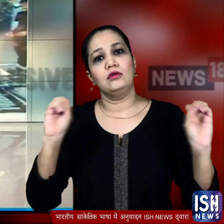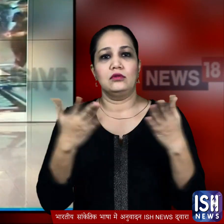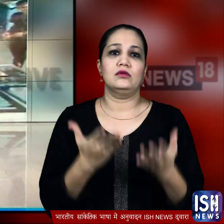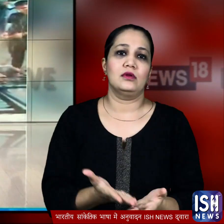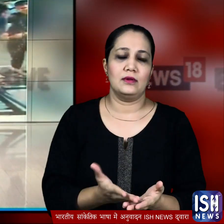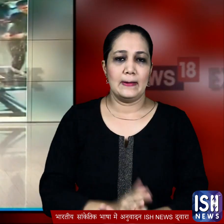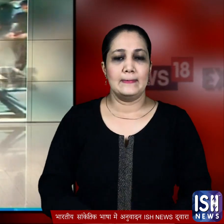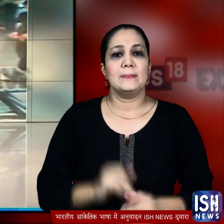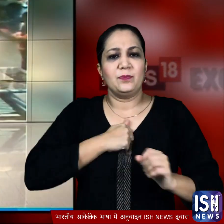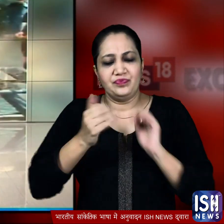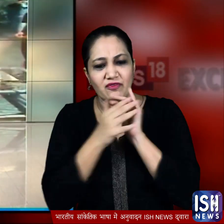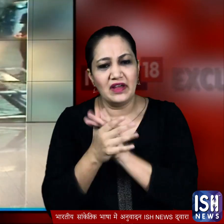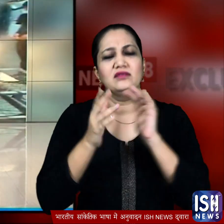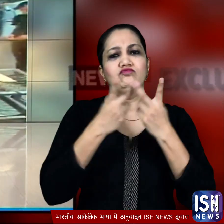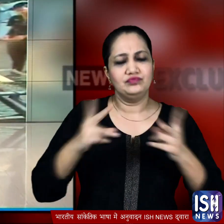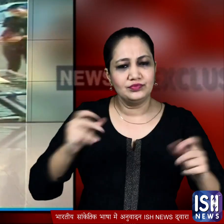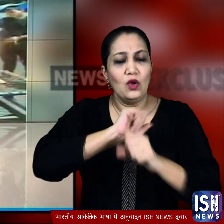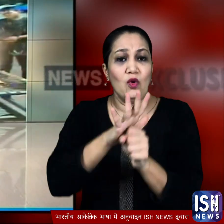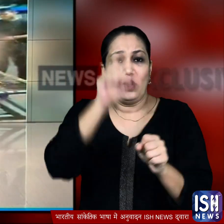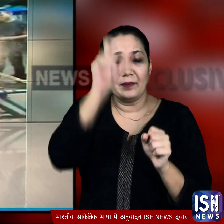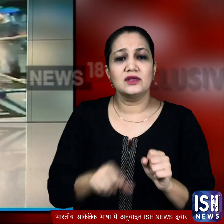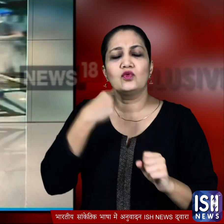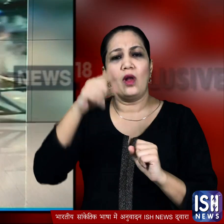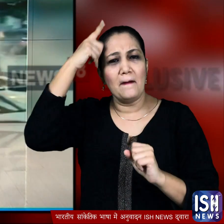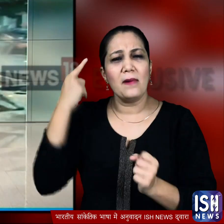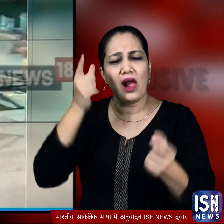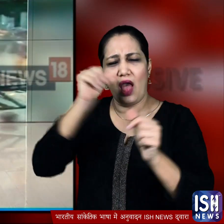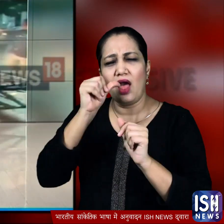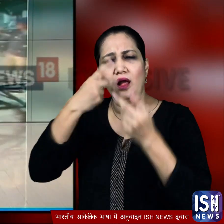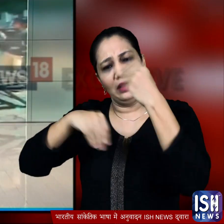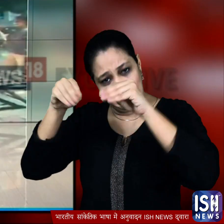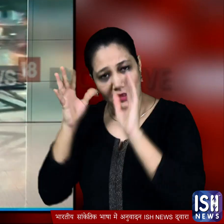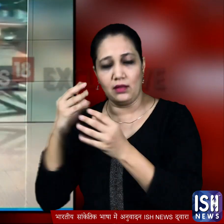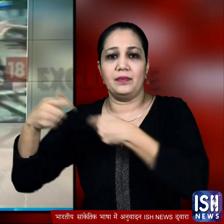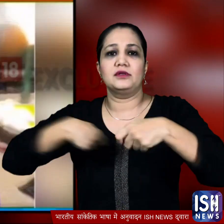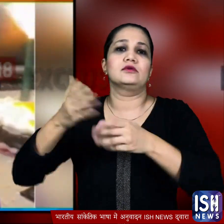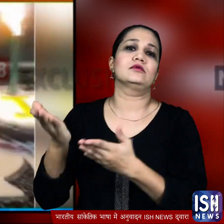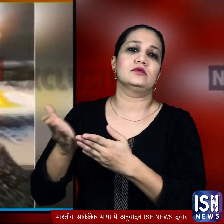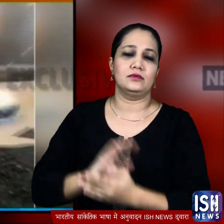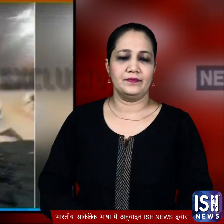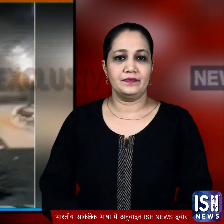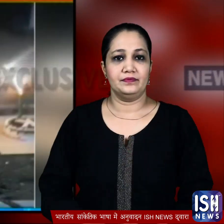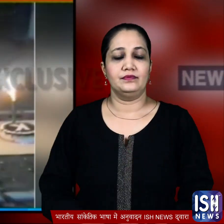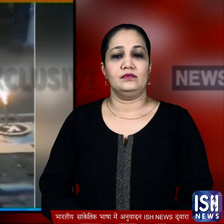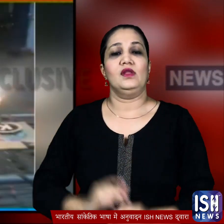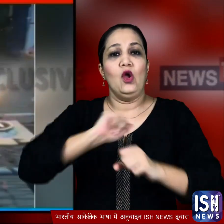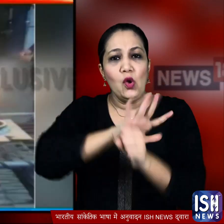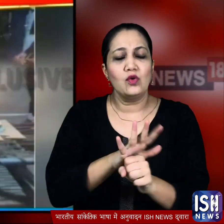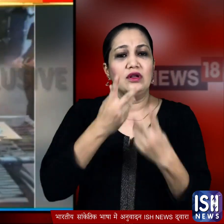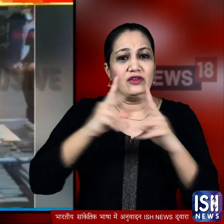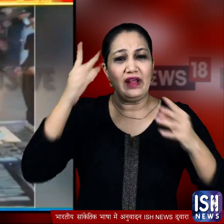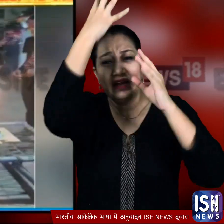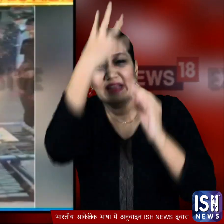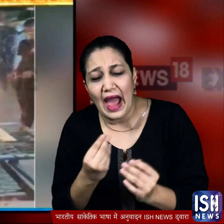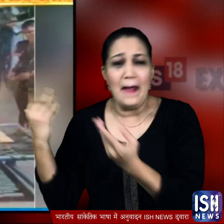मनाया। आरोप है कि अपने दोस्तों के साथ कोरोना नियम तोड़ने वाला यह आदमी अवैध शराब का कारोबारी है और उसने कोरोना की वजह